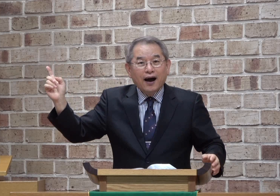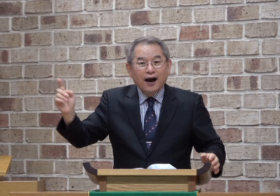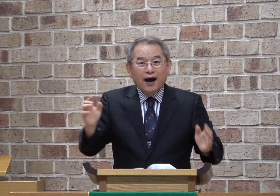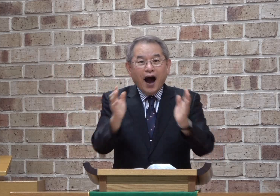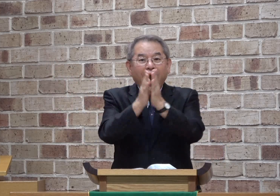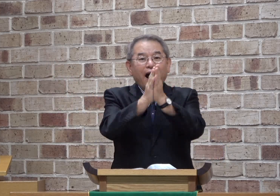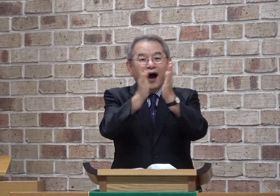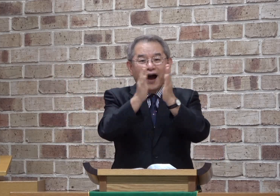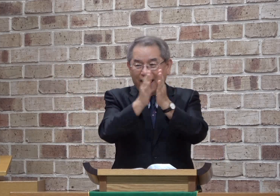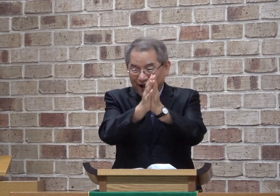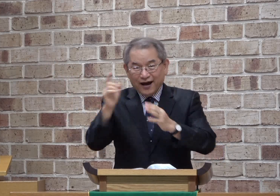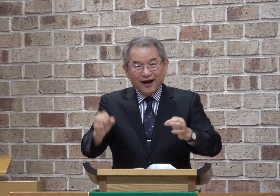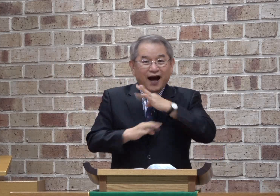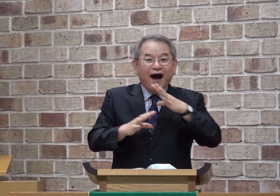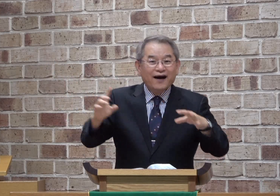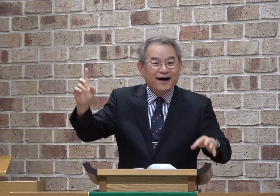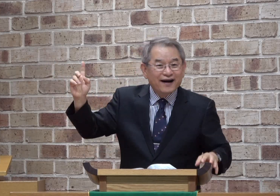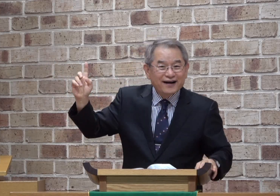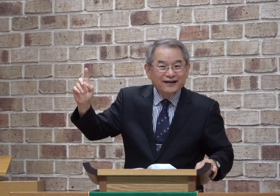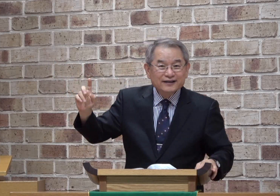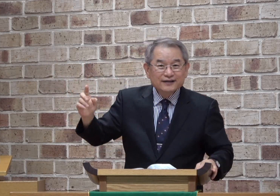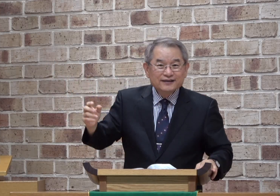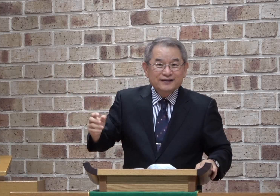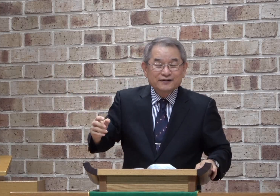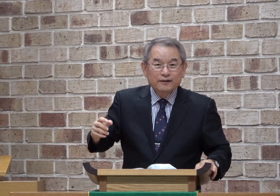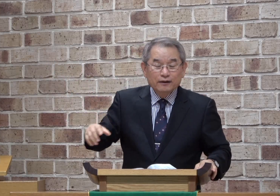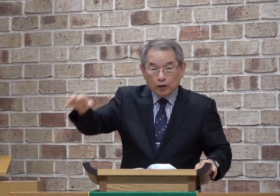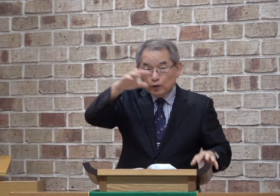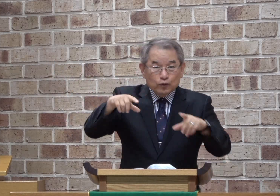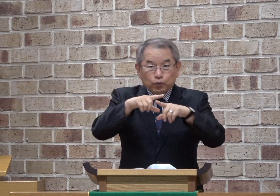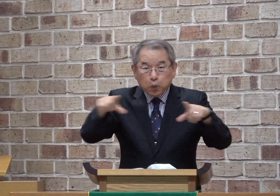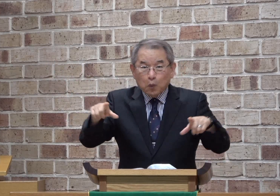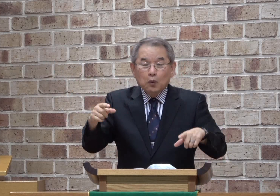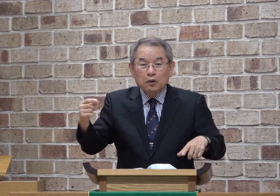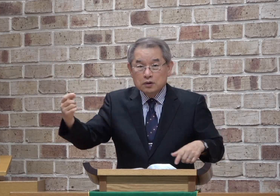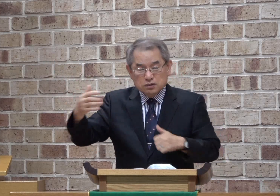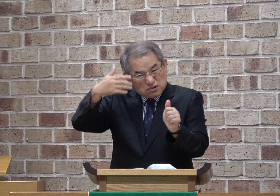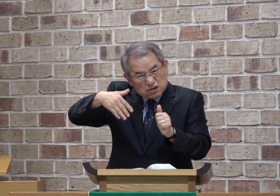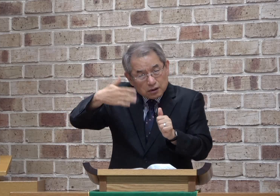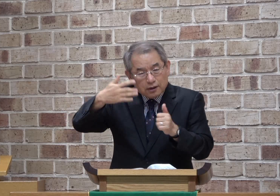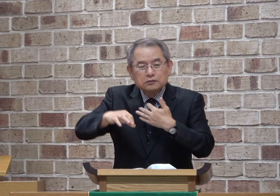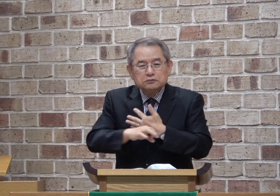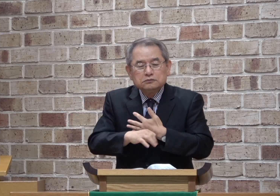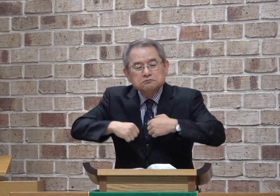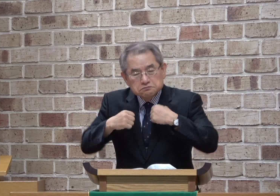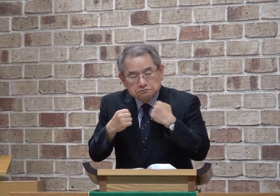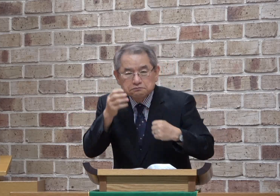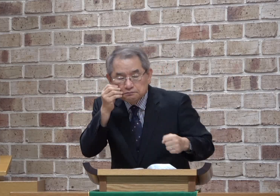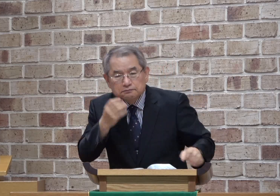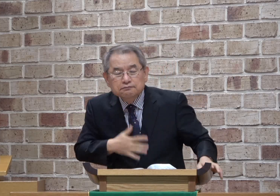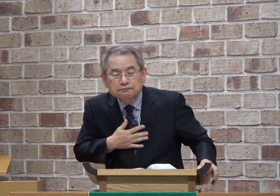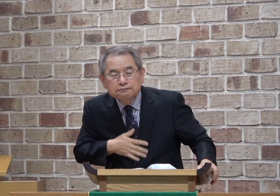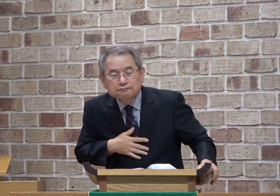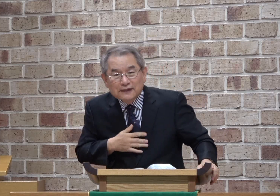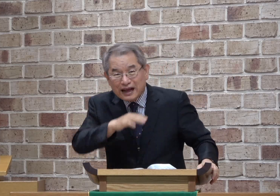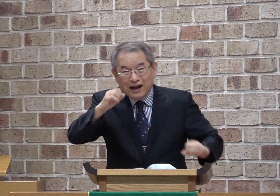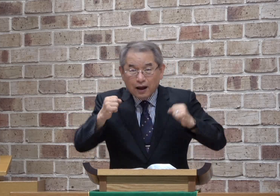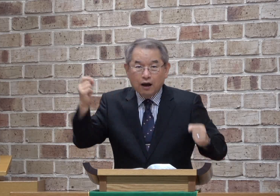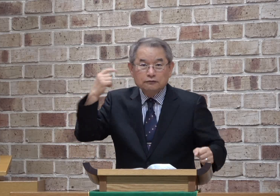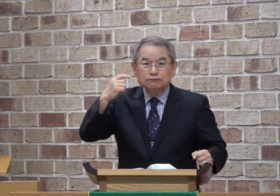생각지 못하게 모든 국회의회에서 다 일어서서 기립박수를 쳐주었습니다. 그렇게 부탁을 받음에도 보통은 다 순종하고 그 이름을 넣지